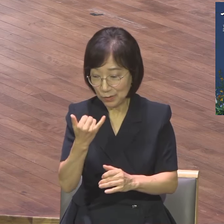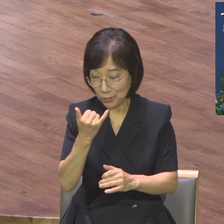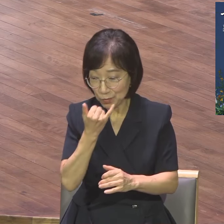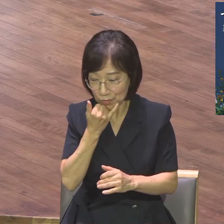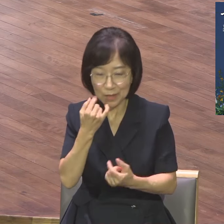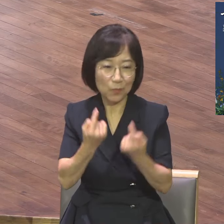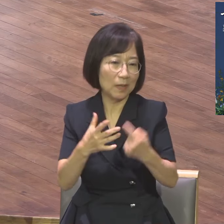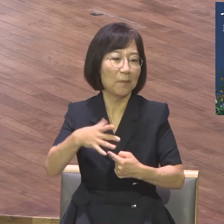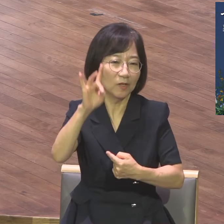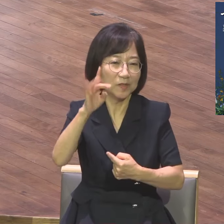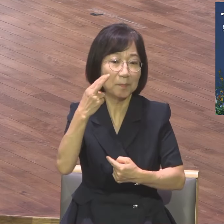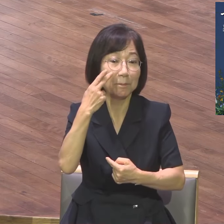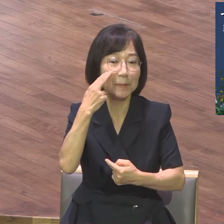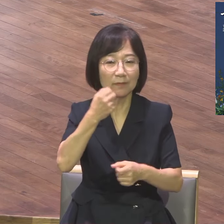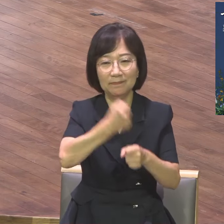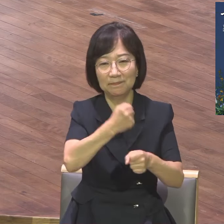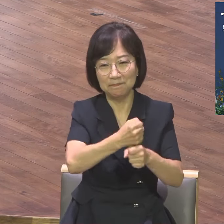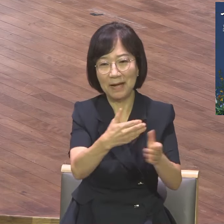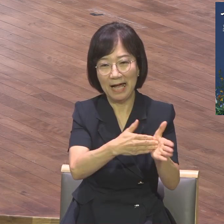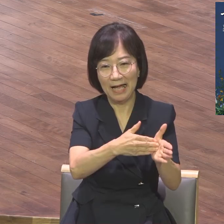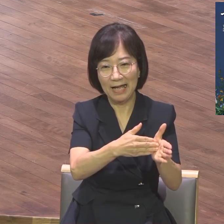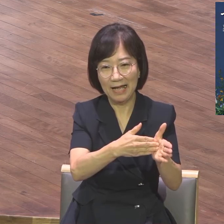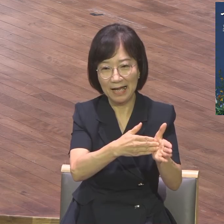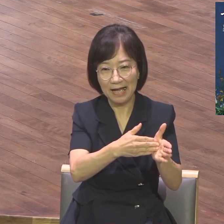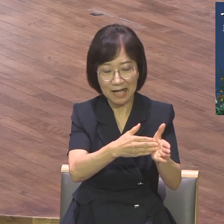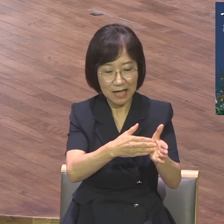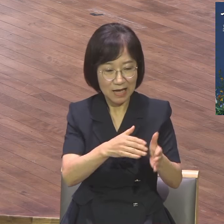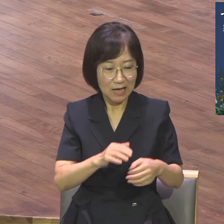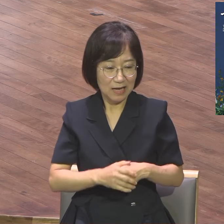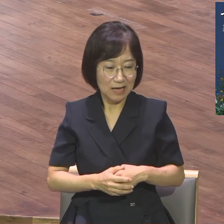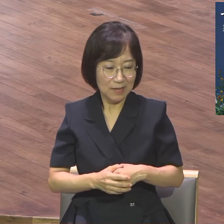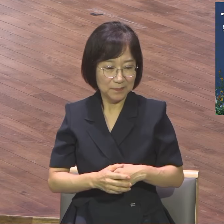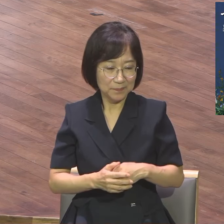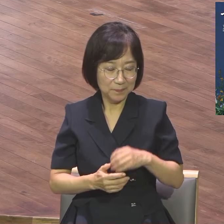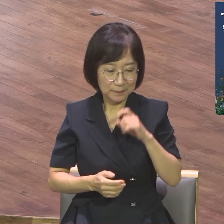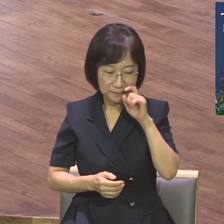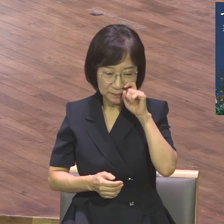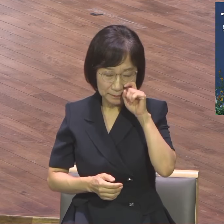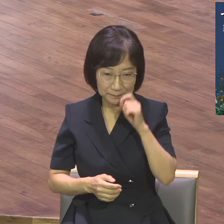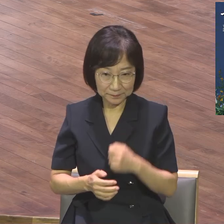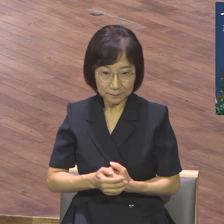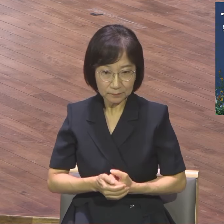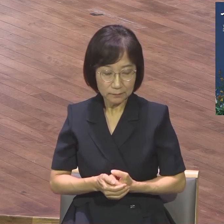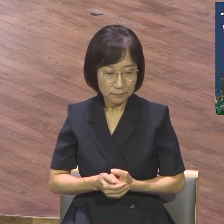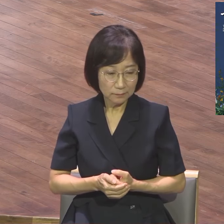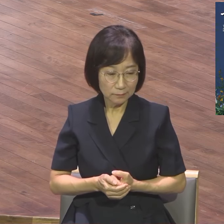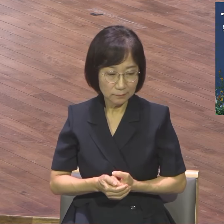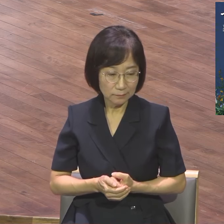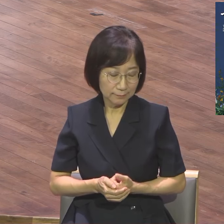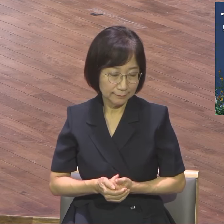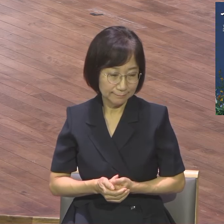여러분, 나치 이 히틀러가 핵을 먼저 만들었으면 어떻게 될 뻔했어요?